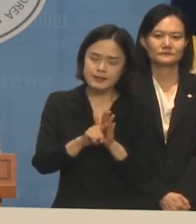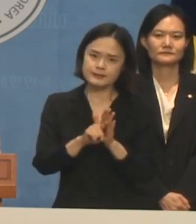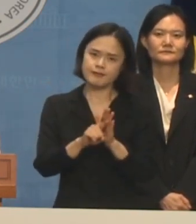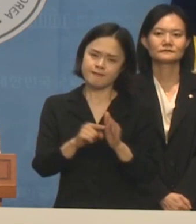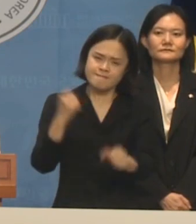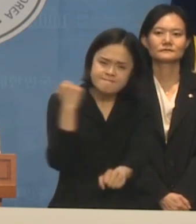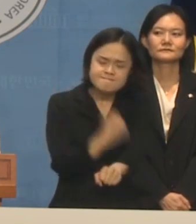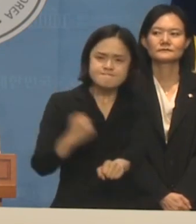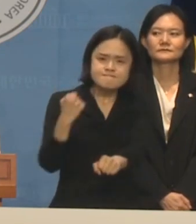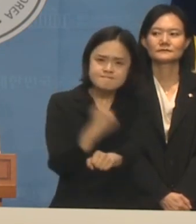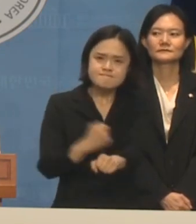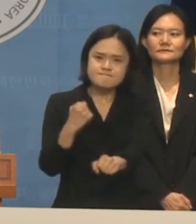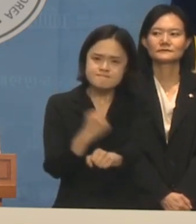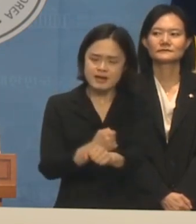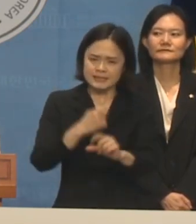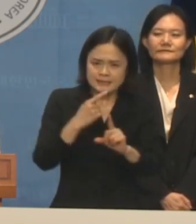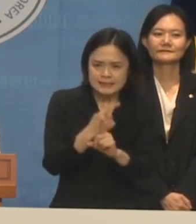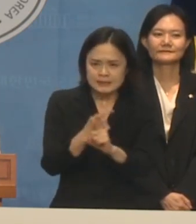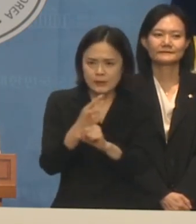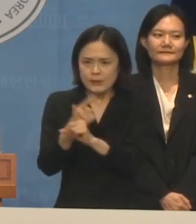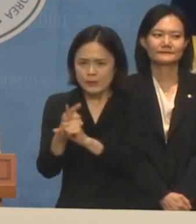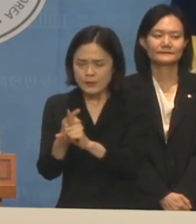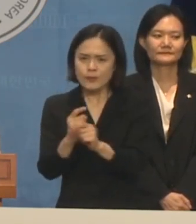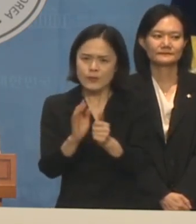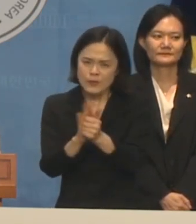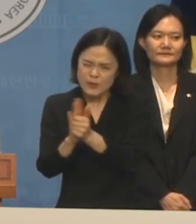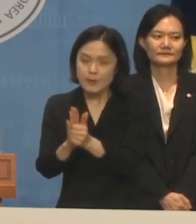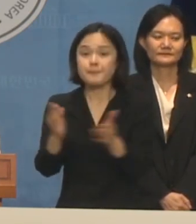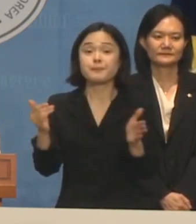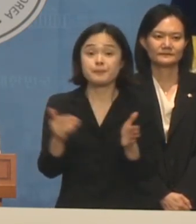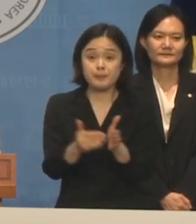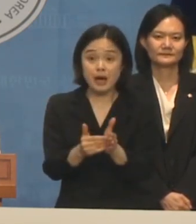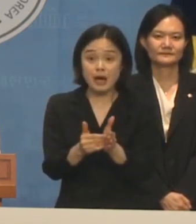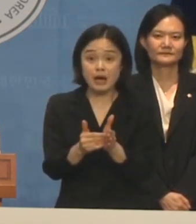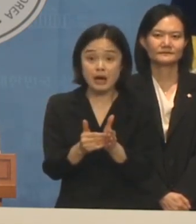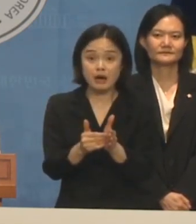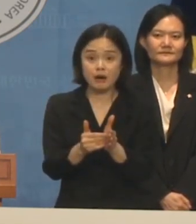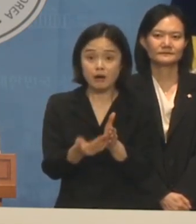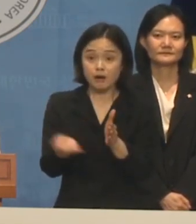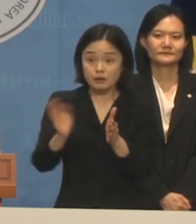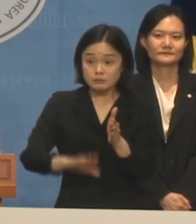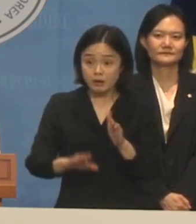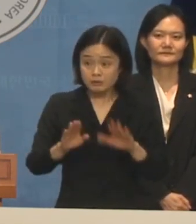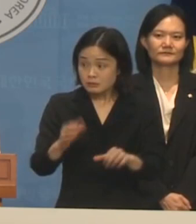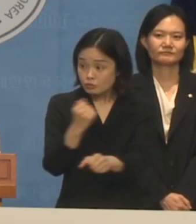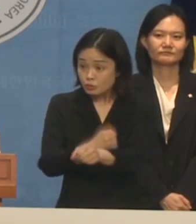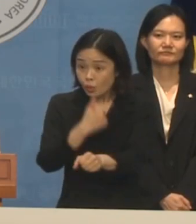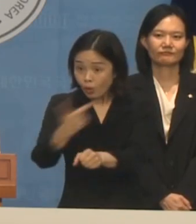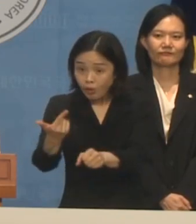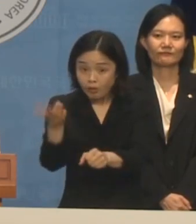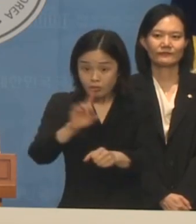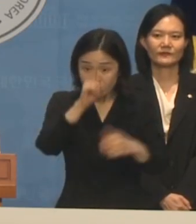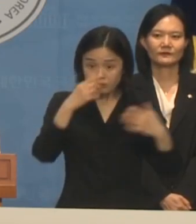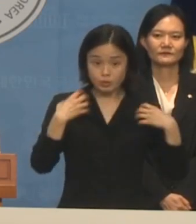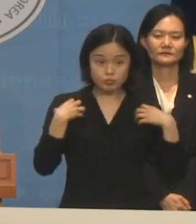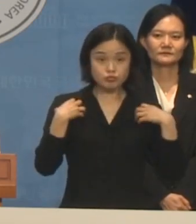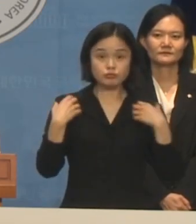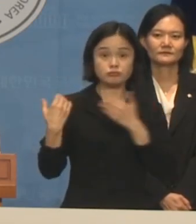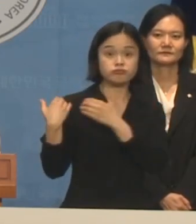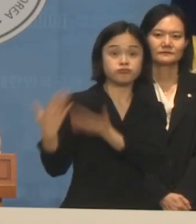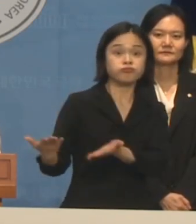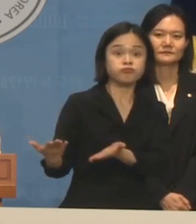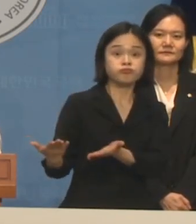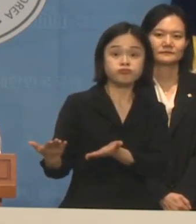힘까지 쥐어짜냈던 공공병원이 이제는 되려 정부의 외면 속에 존폐 위기에